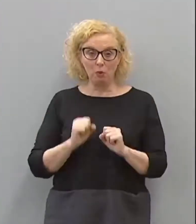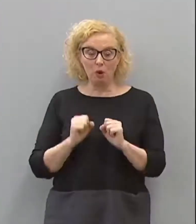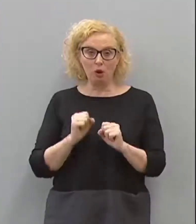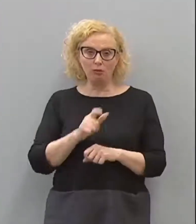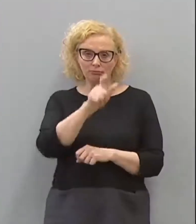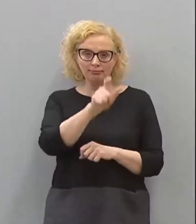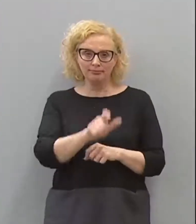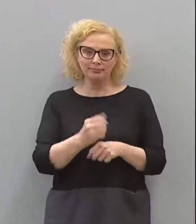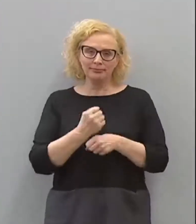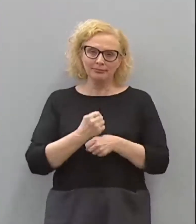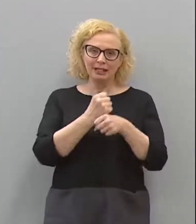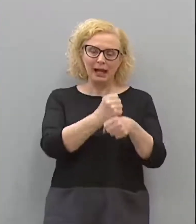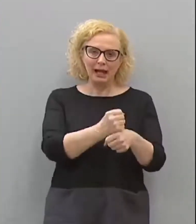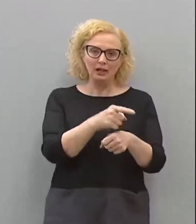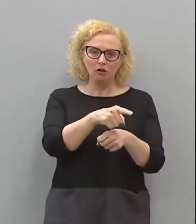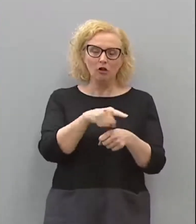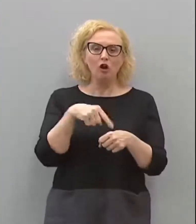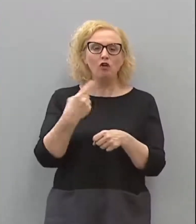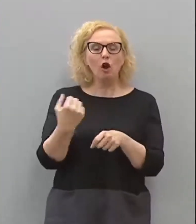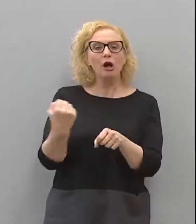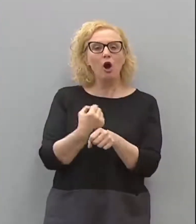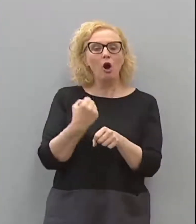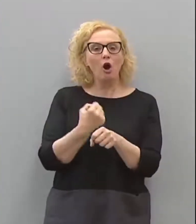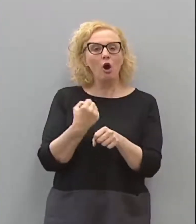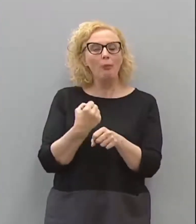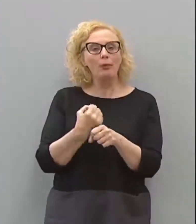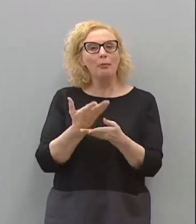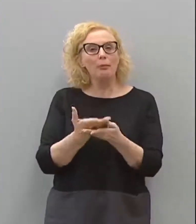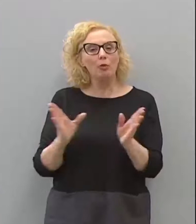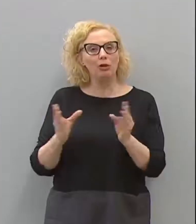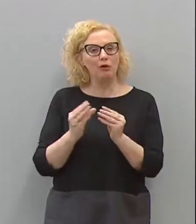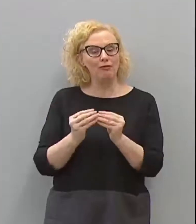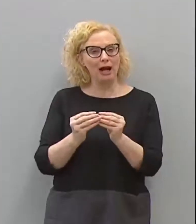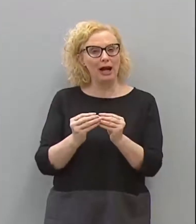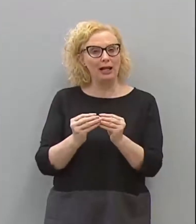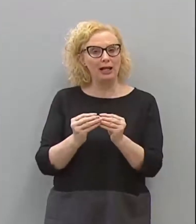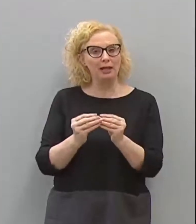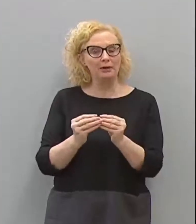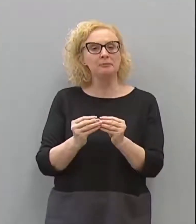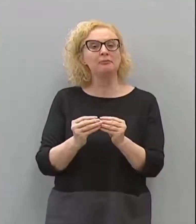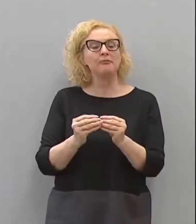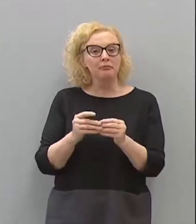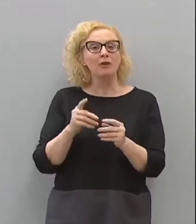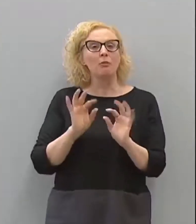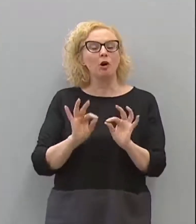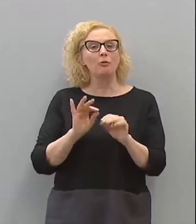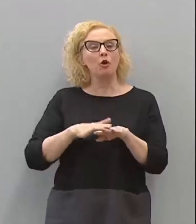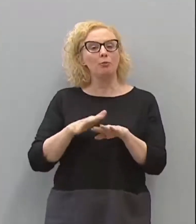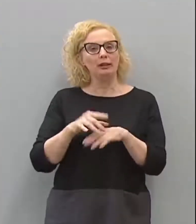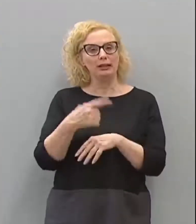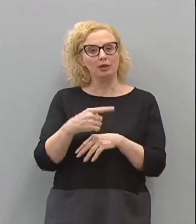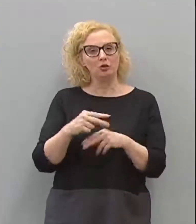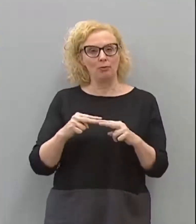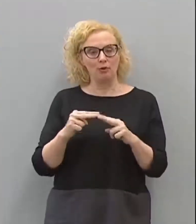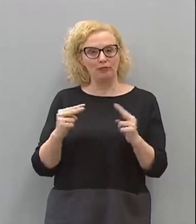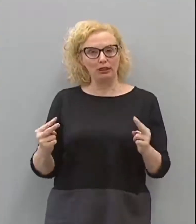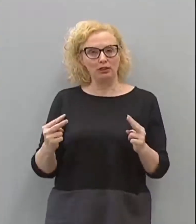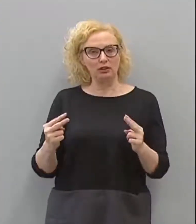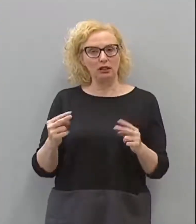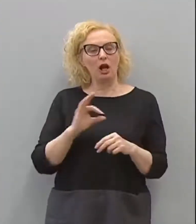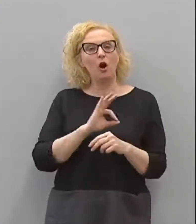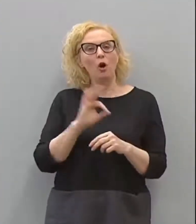figure per la realizzazione ultimazione di opere pubbliche o di interesse pubblico di competenza della provincia o dei